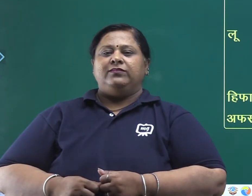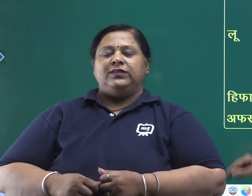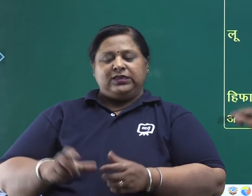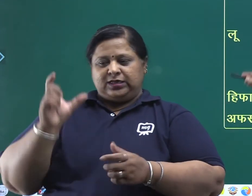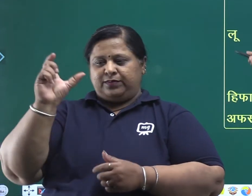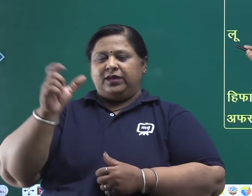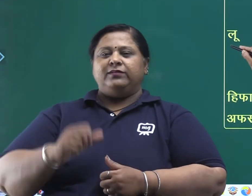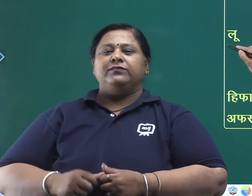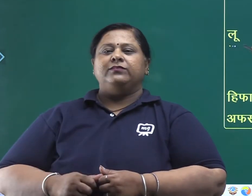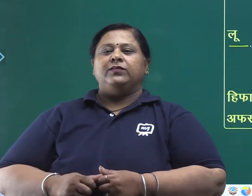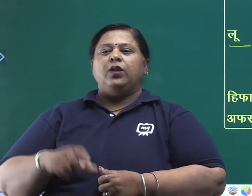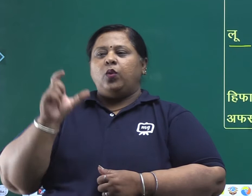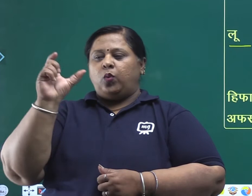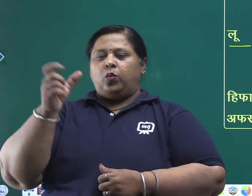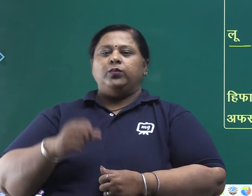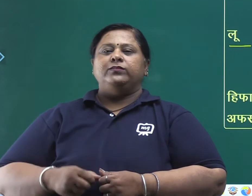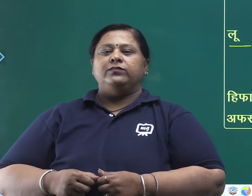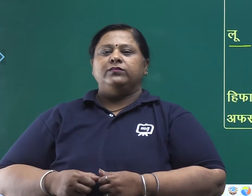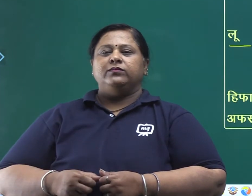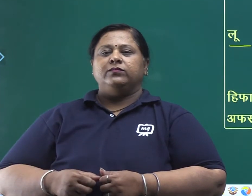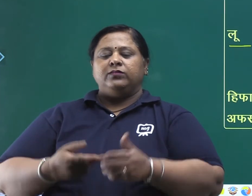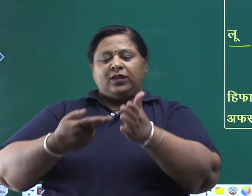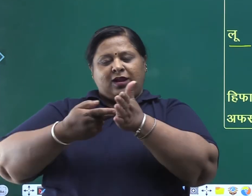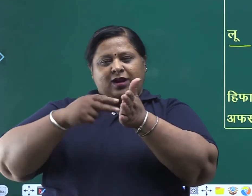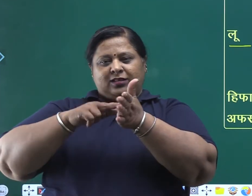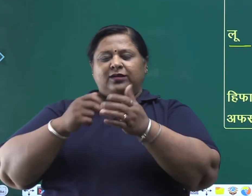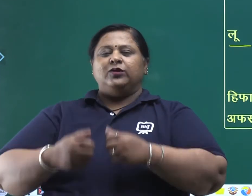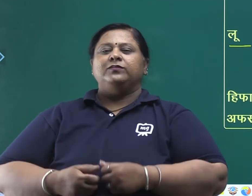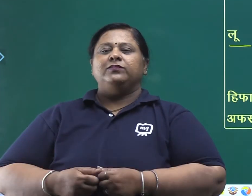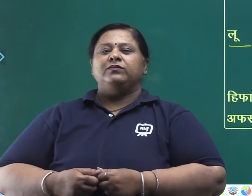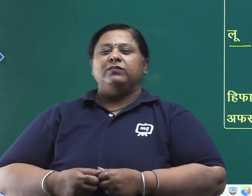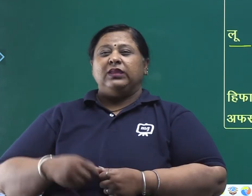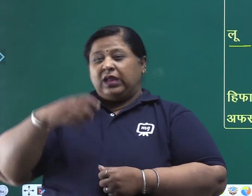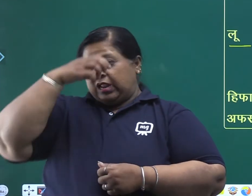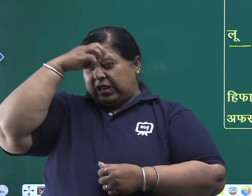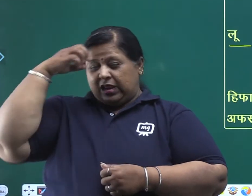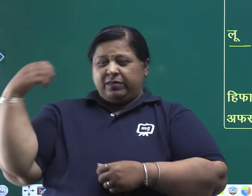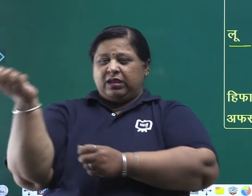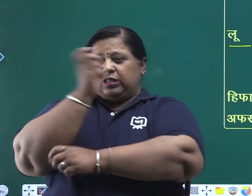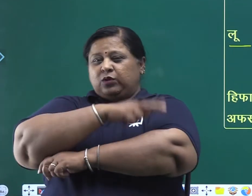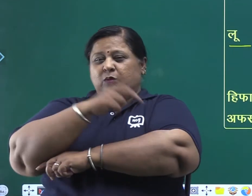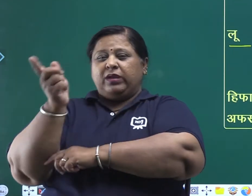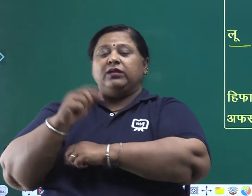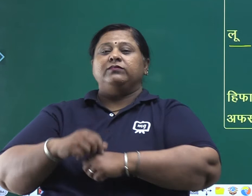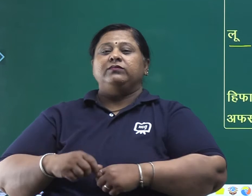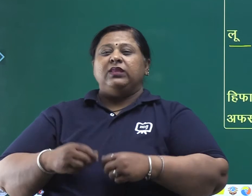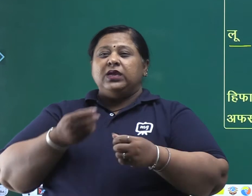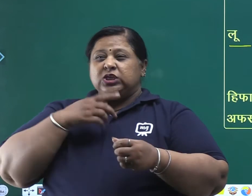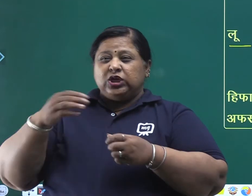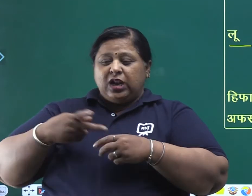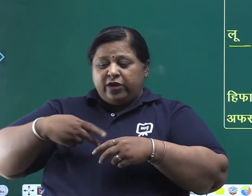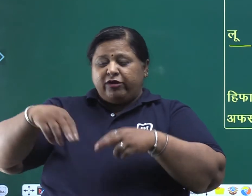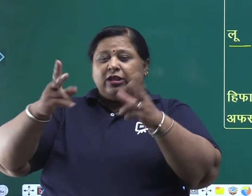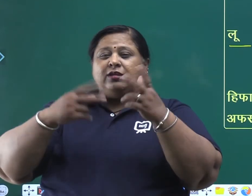शब्द है लू, अर्थ होगा गर्मी के दिनों में चलने